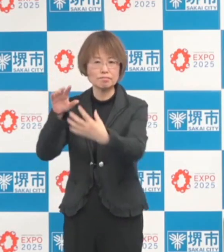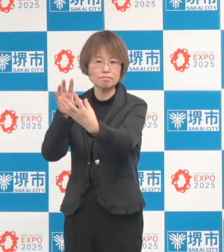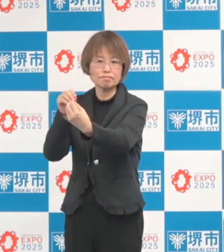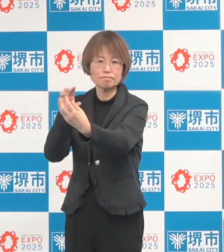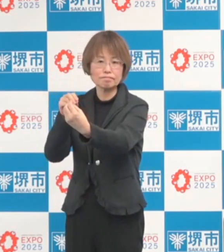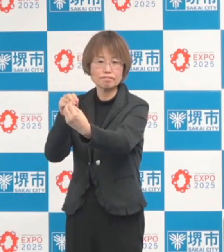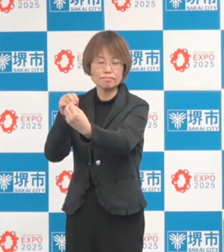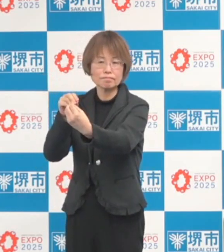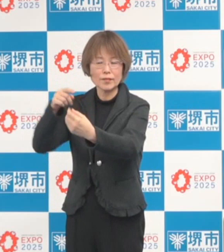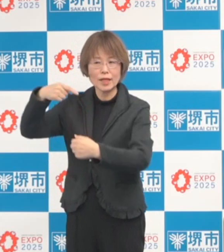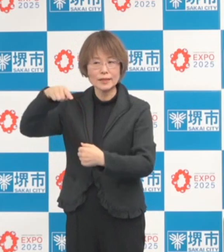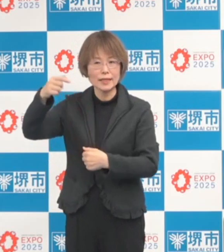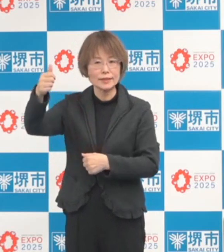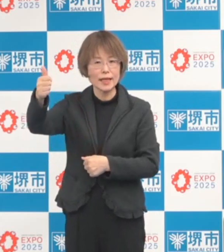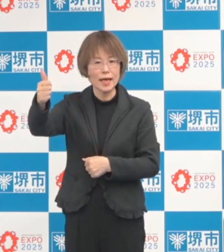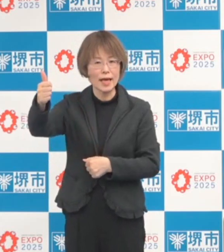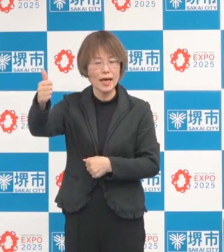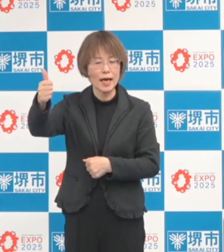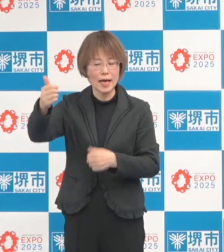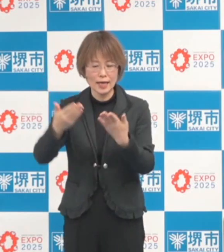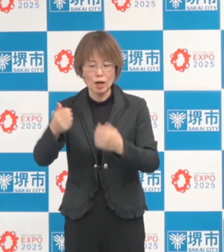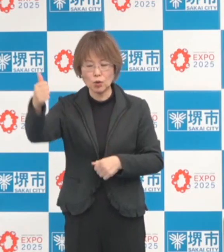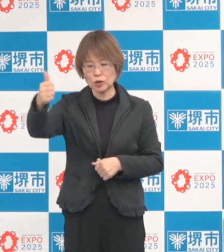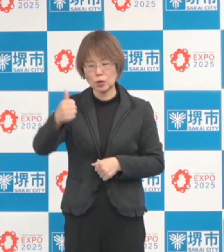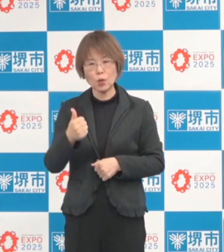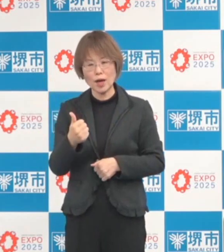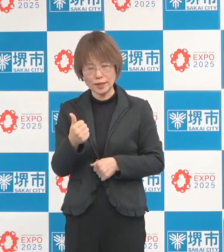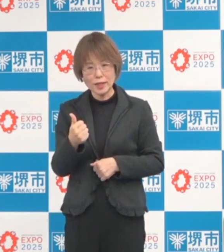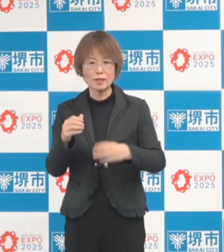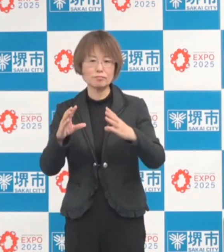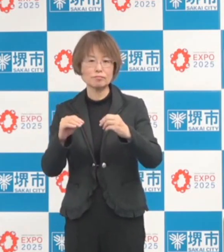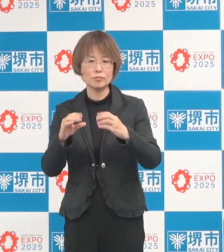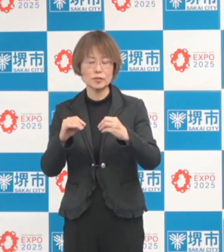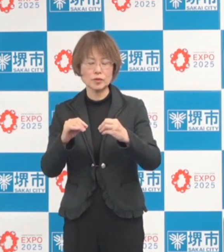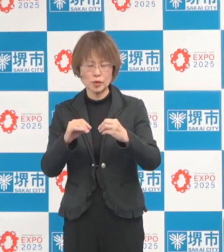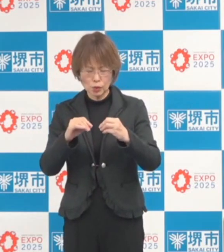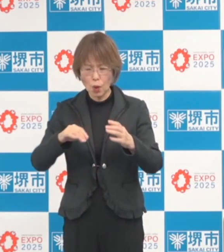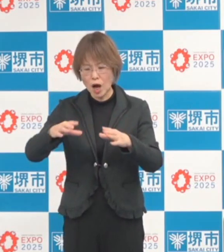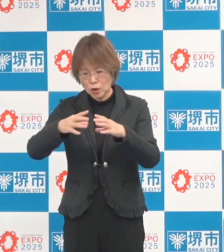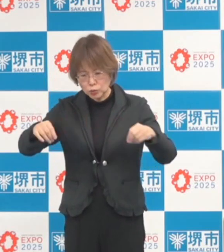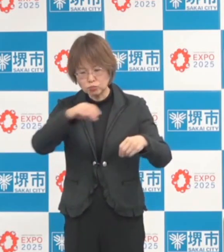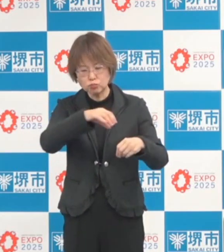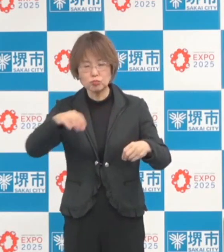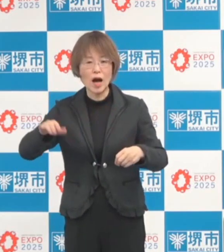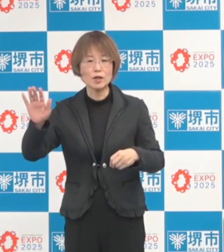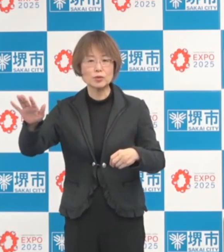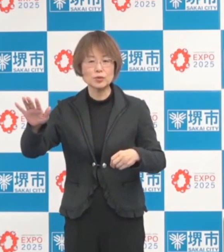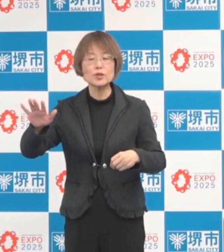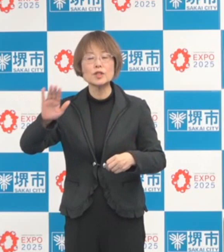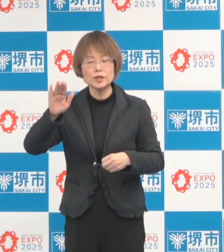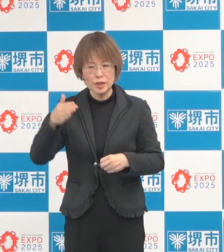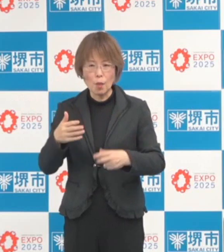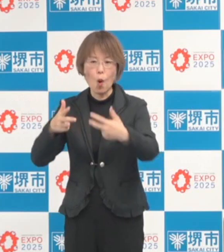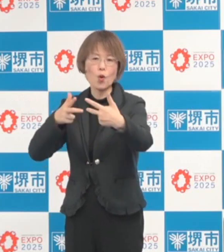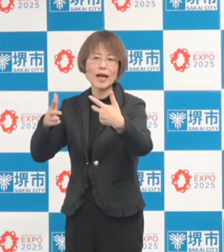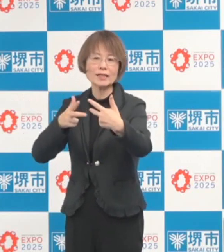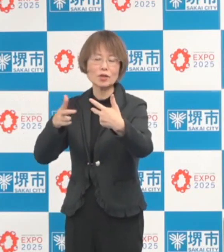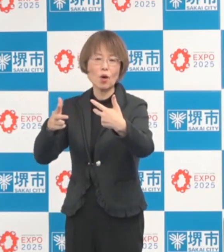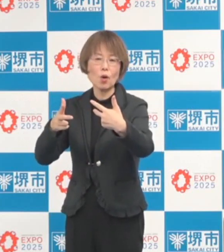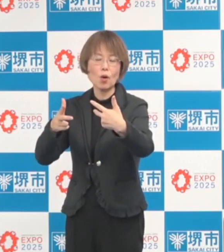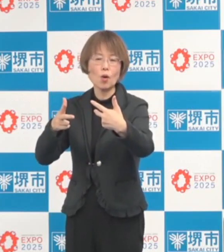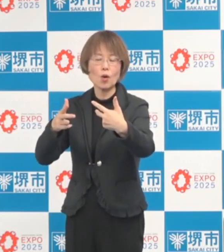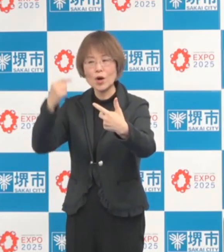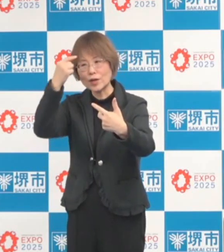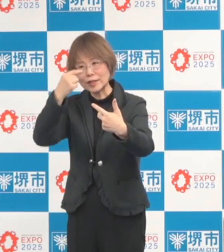外国人の講師の方が学校に来られて授業しているというのは全国的にもありますが、オンラインの英会話、こちらは海外の英会話講